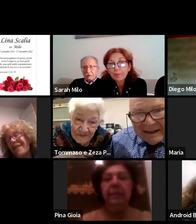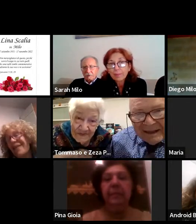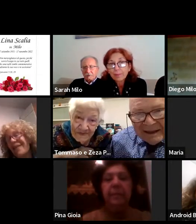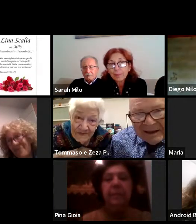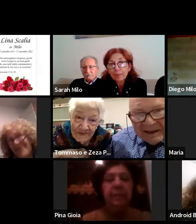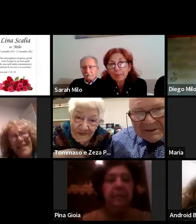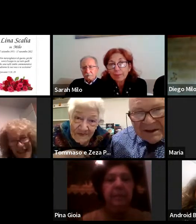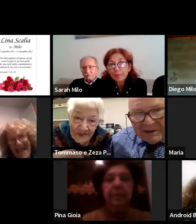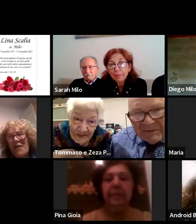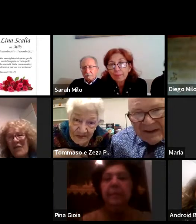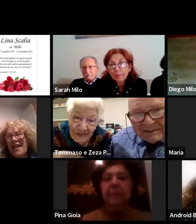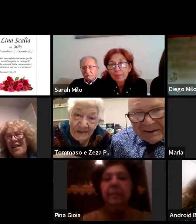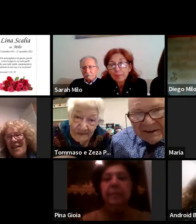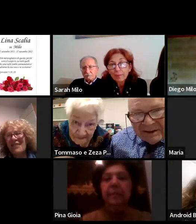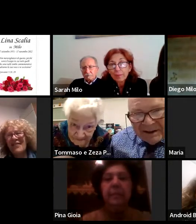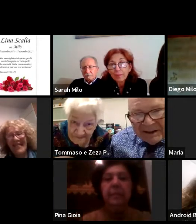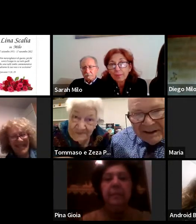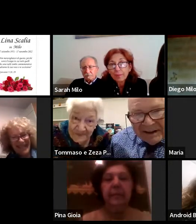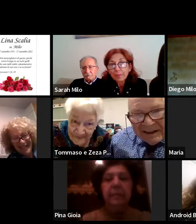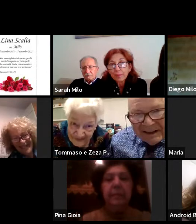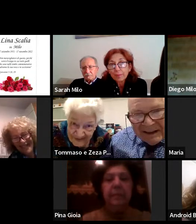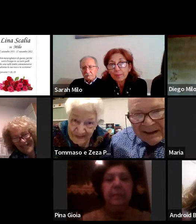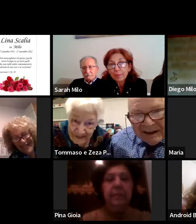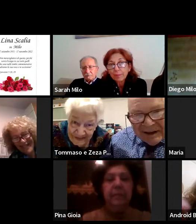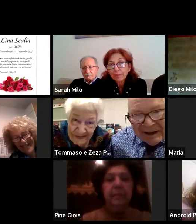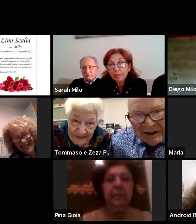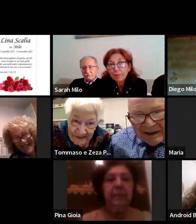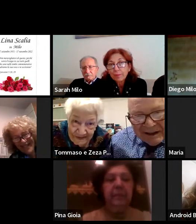a capire Cettina cell